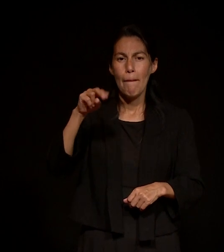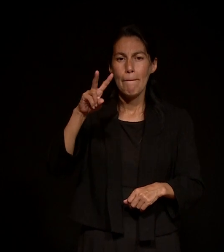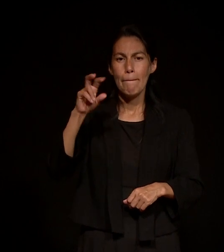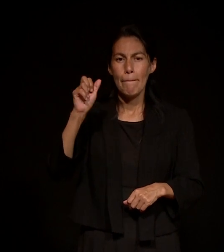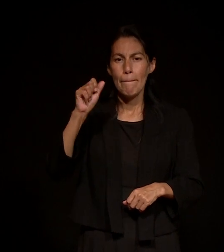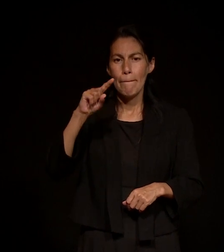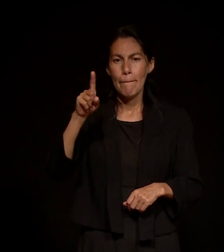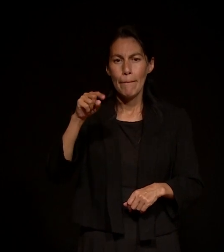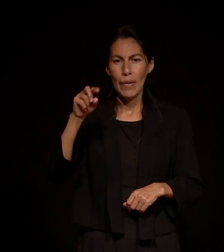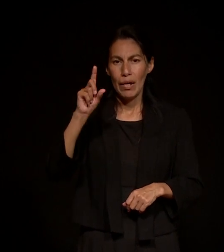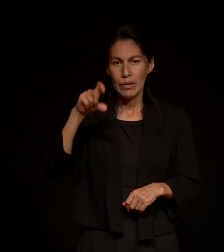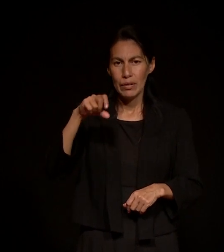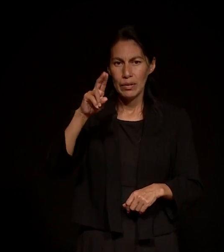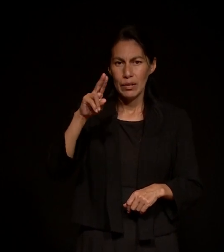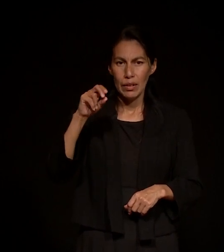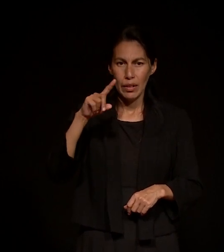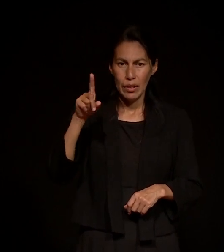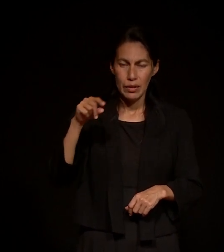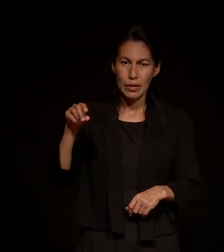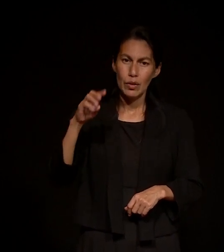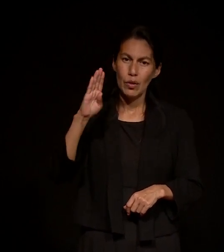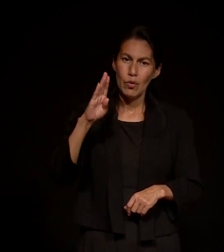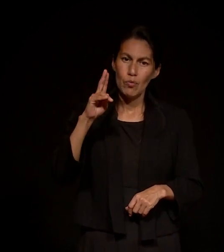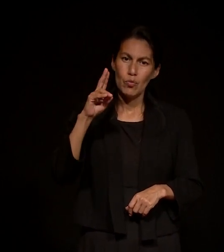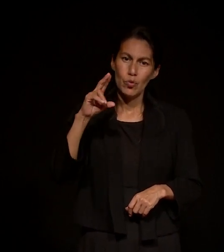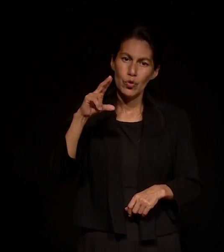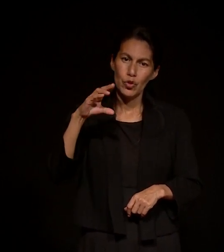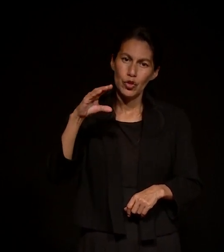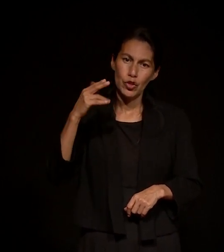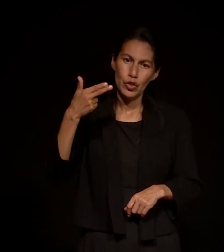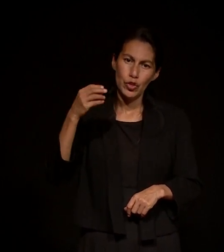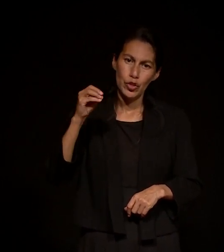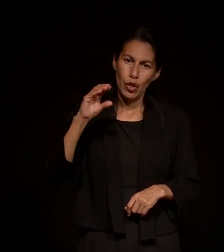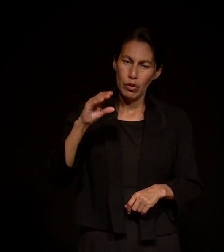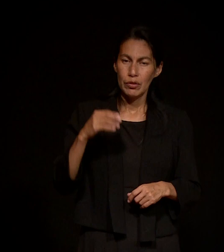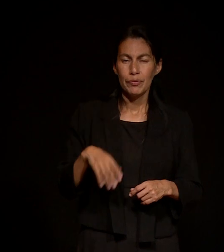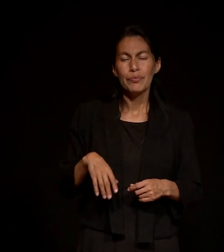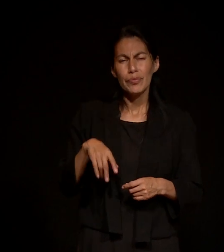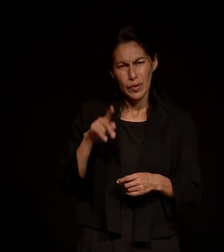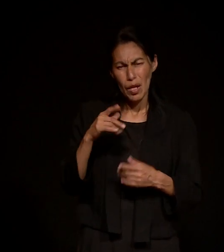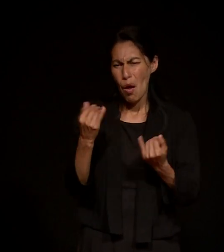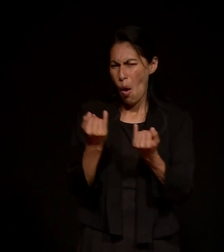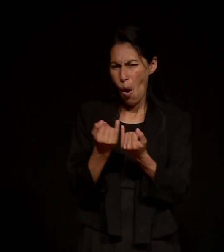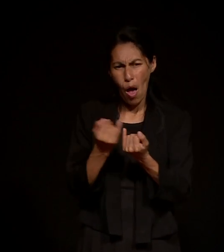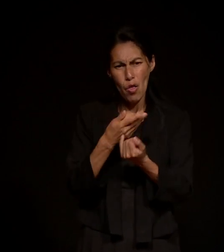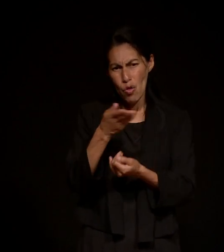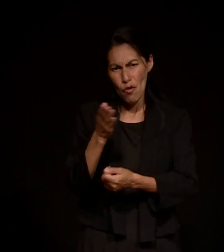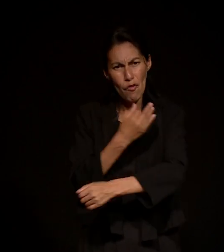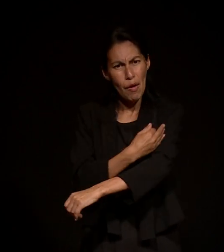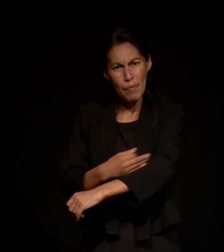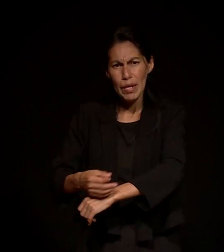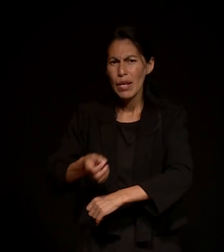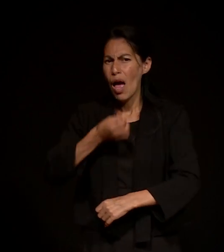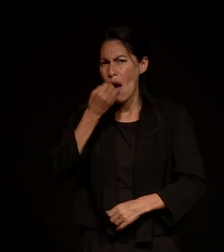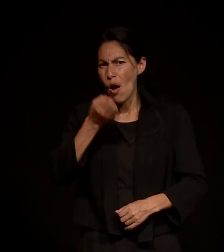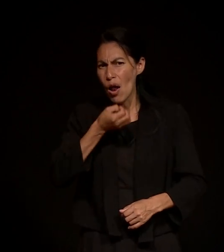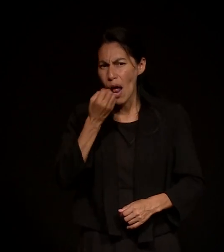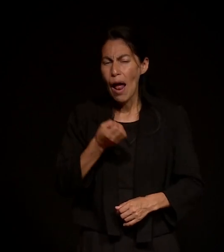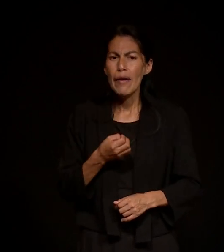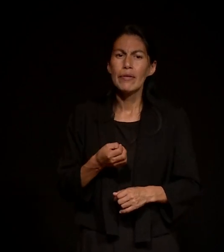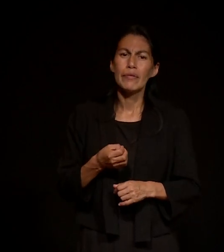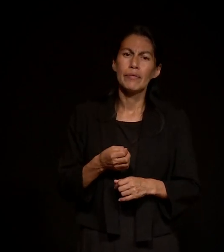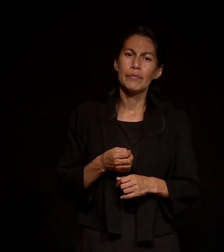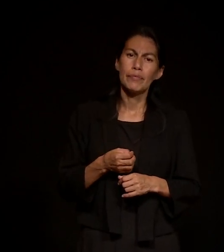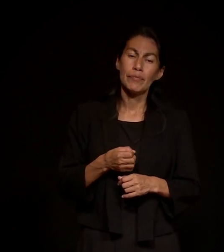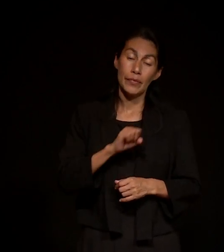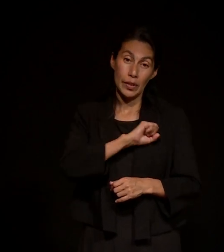Luchó, pido oración por mi familia Vázquez Luchó. También vamos a estar orando, Marlene, por tu familia. Oración por la